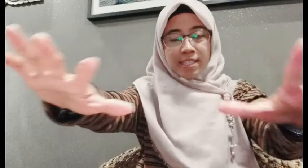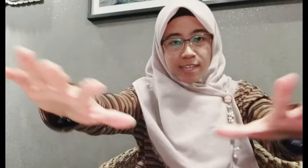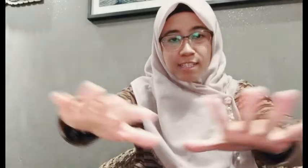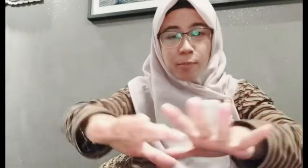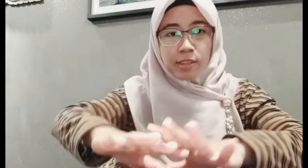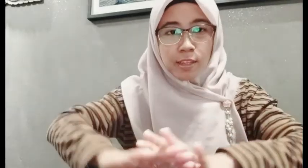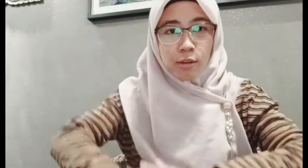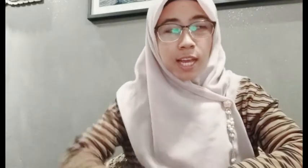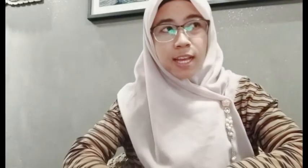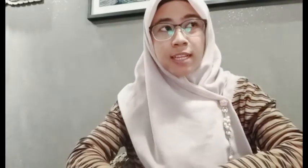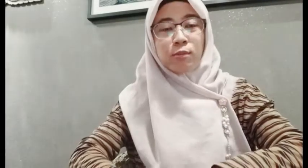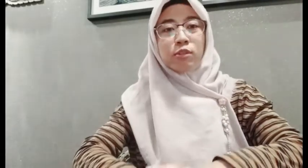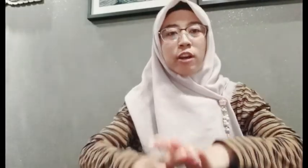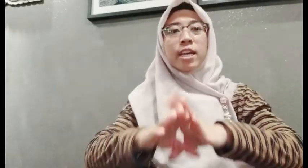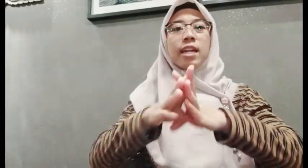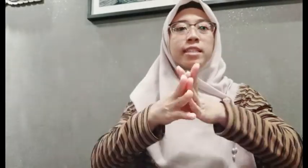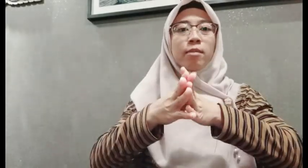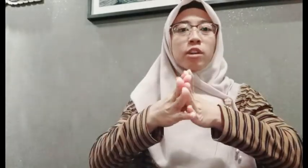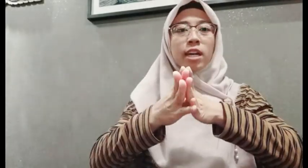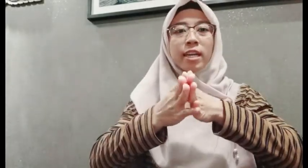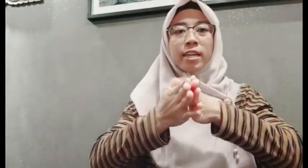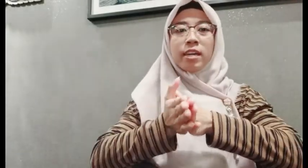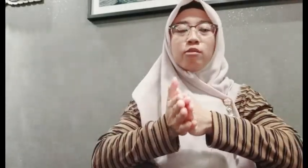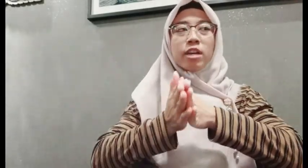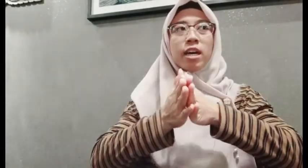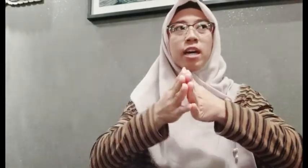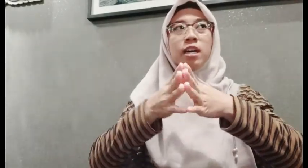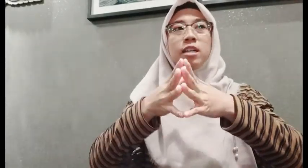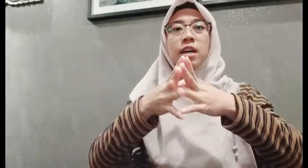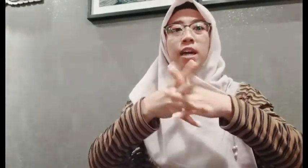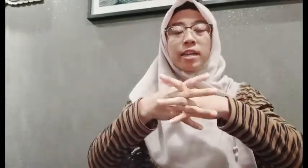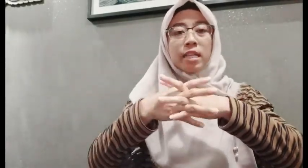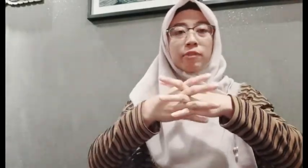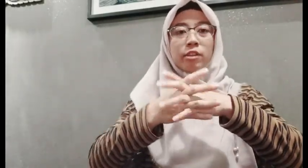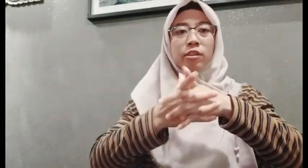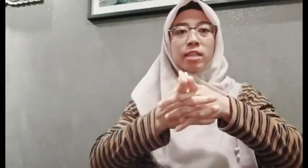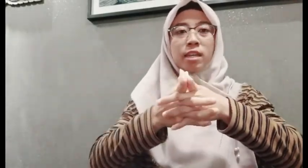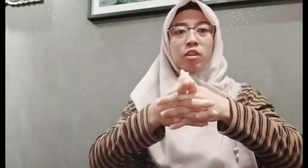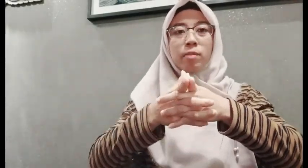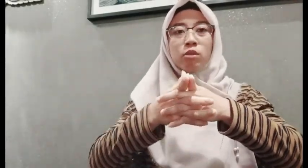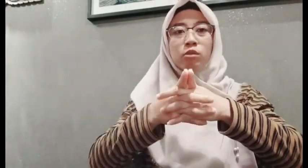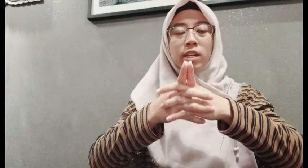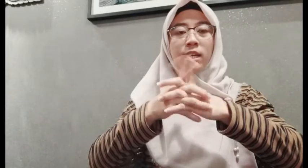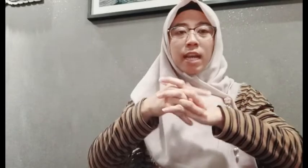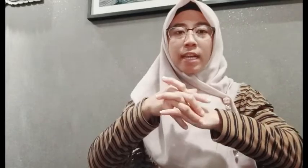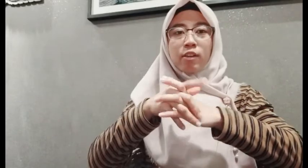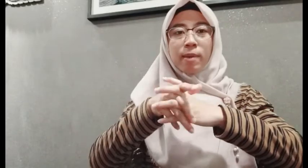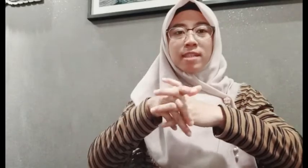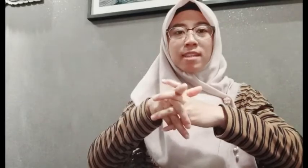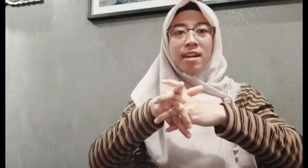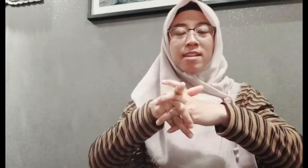Jadi seperti itulah tutorialnya buat kalian yang udah lihat videonya. Jangan lupa untuk klik like, comment, share, and